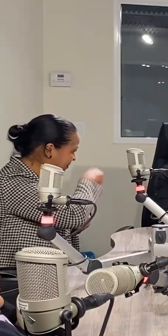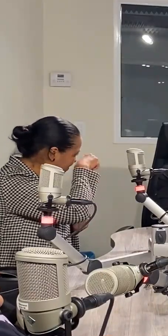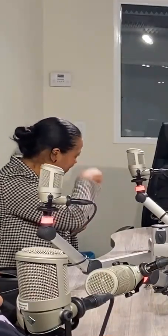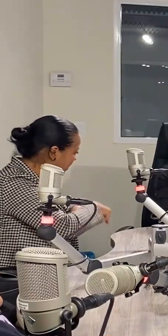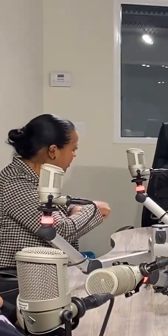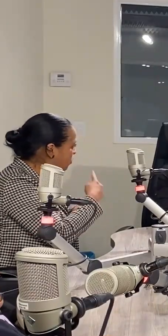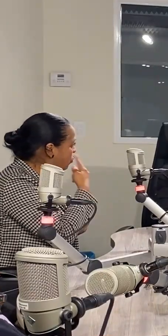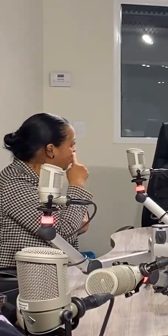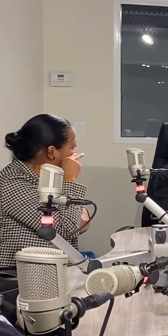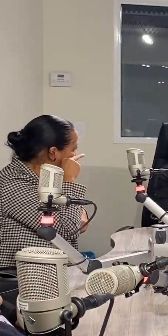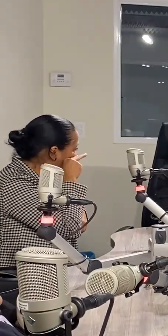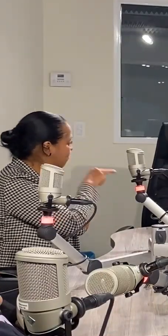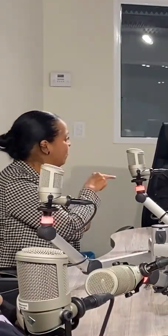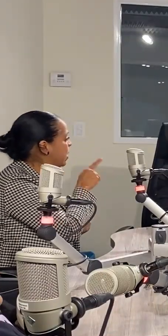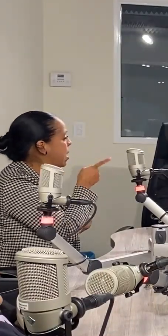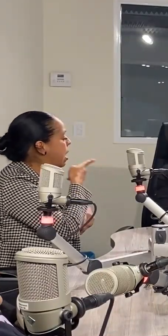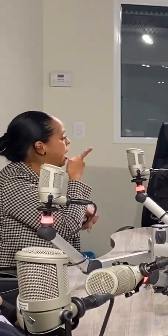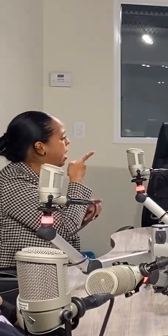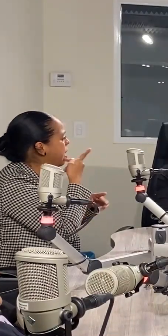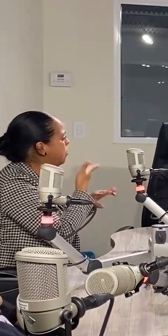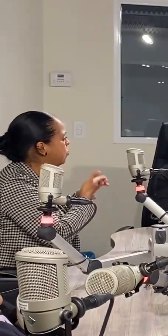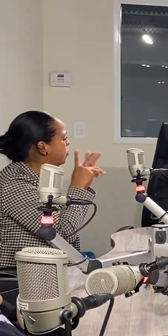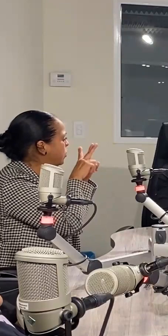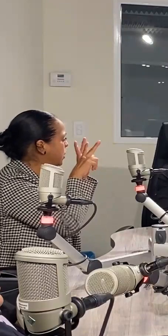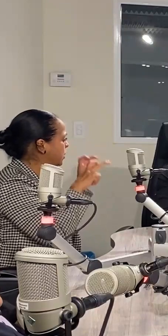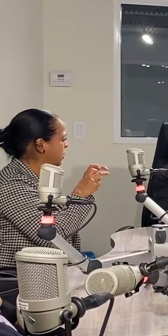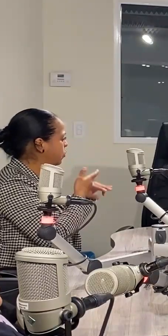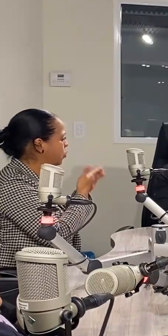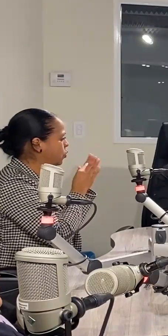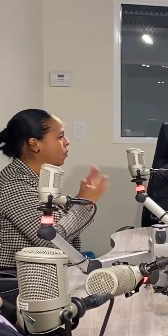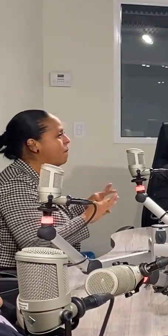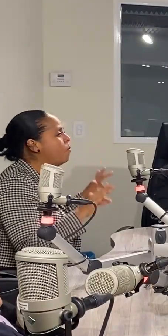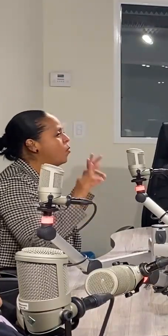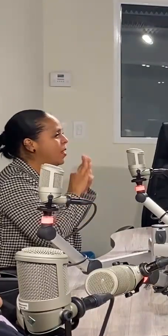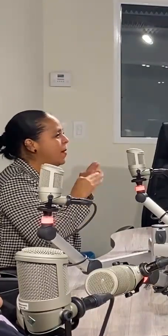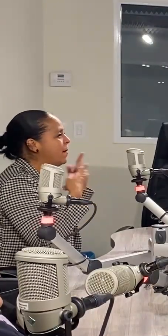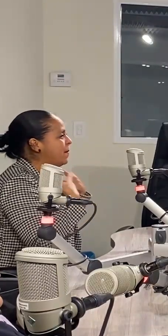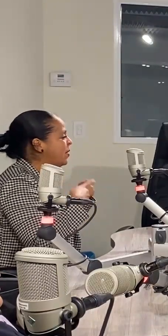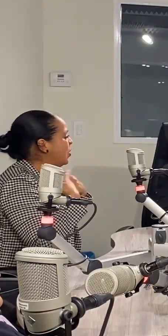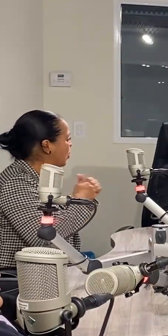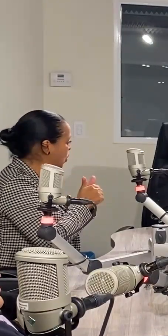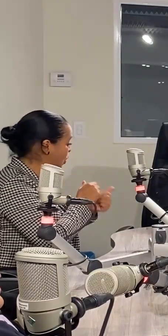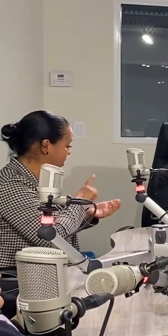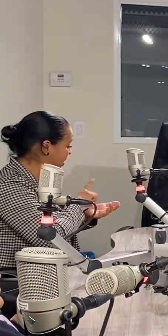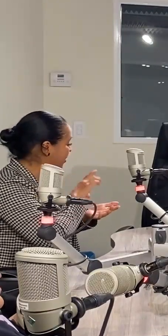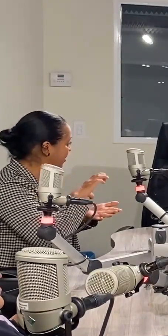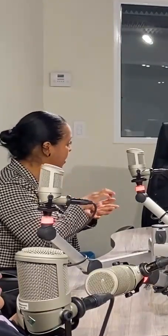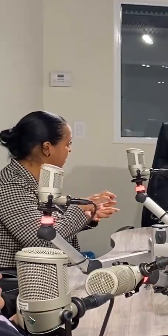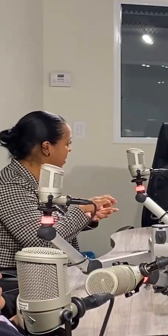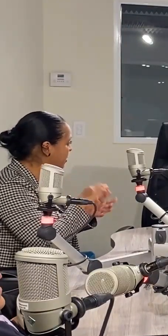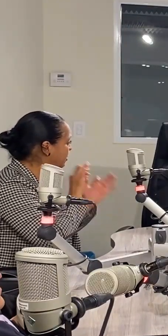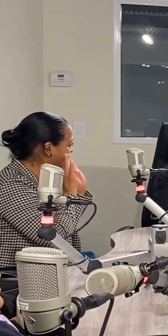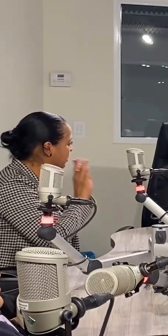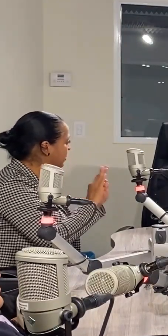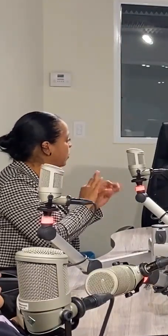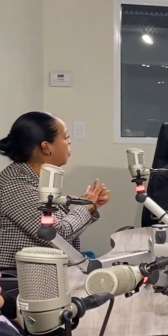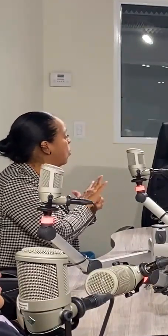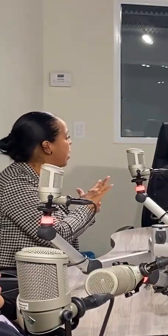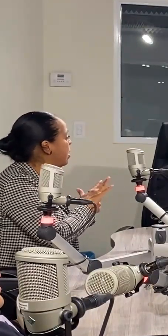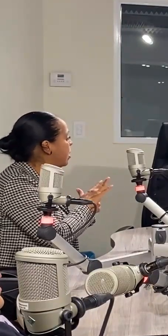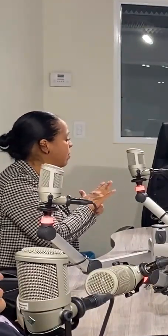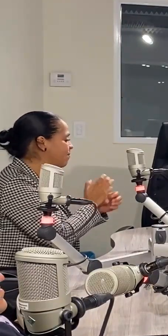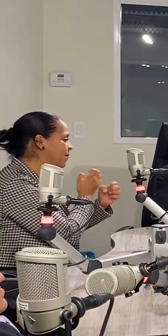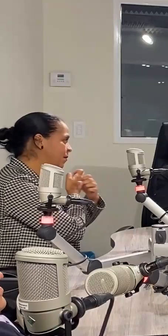escuchar, porque estamos hablando de un tema muy interesante acerca de las personas con discapacidad, específicamente, bueno, en el sector